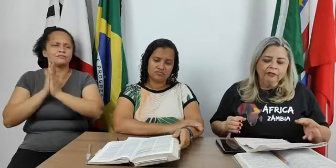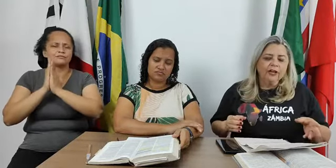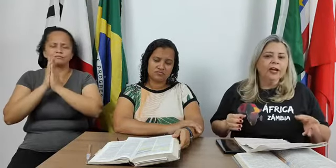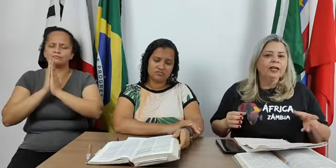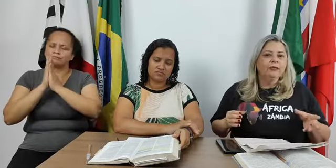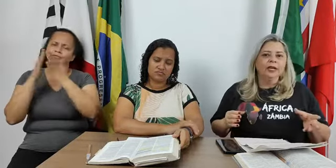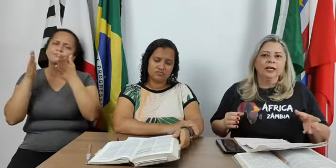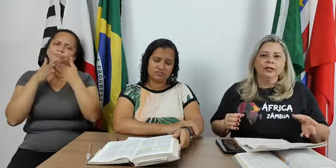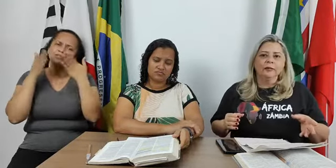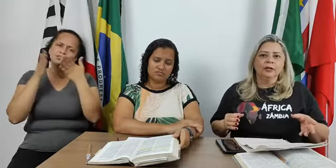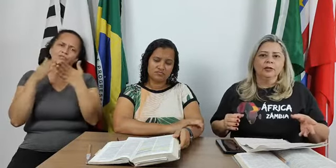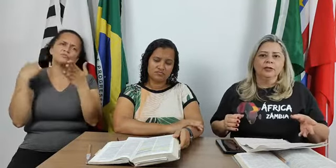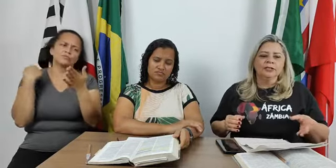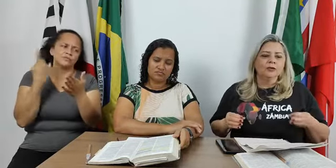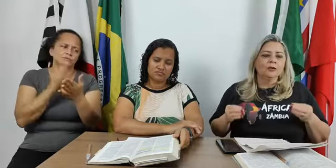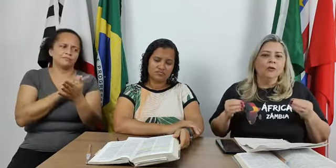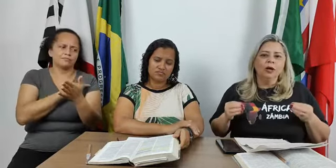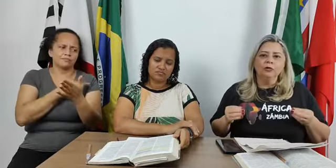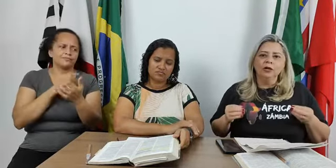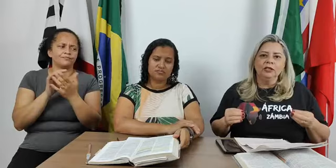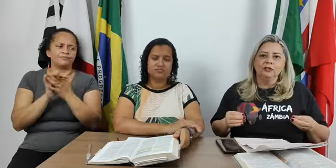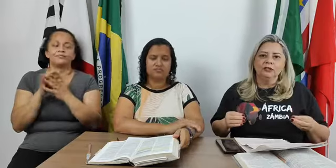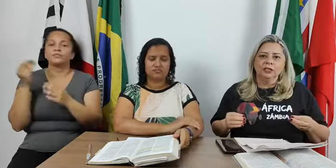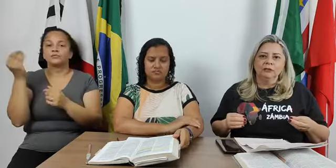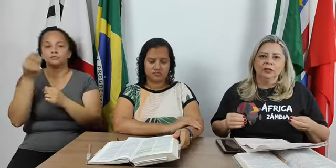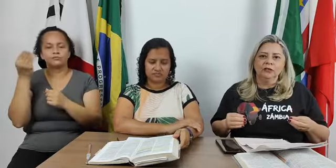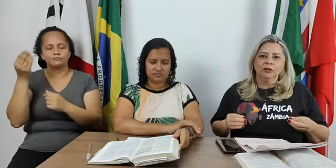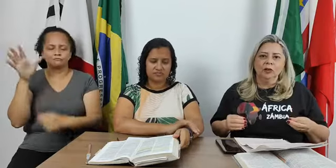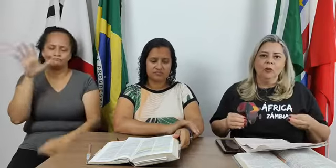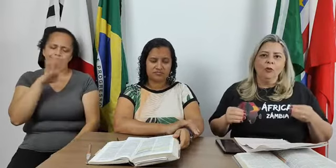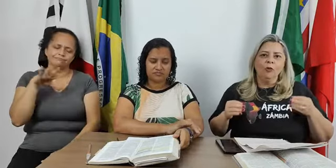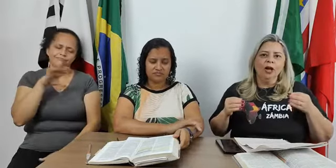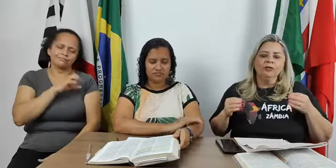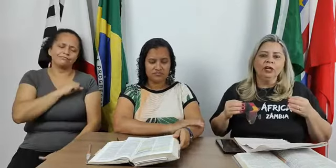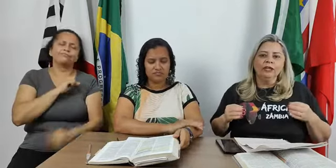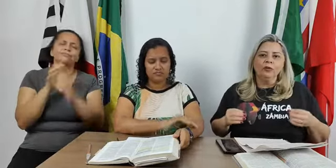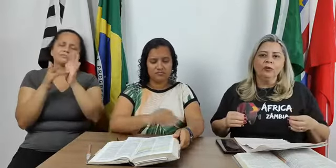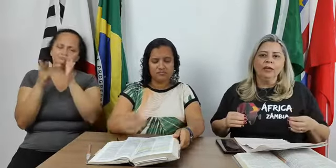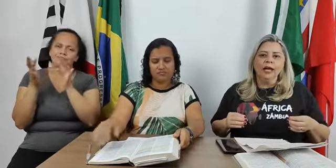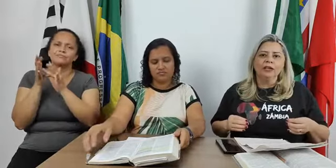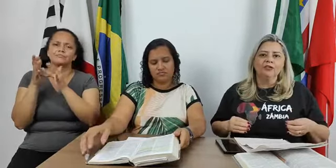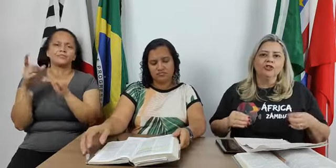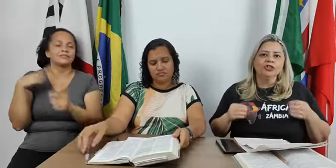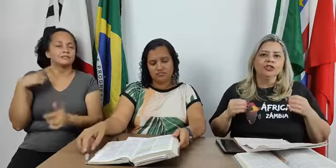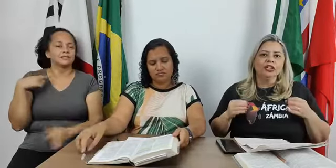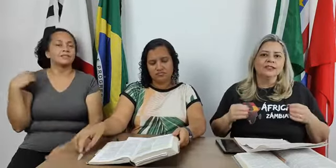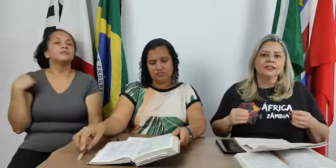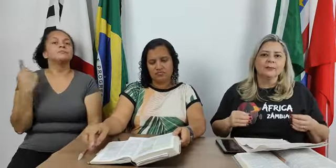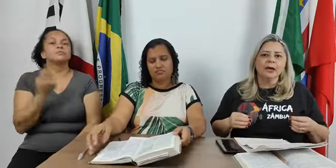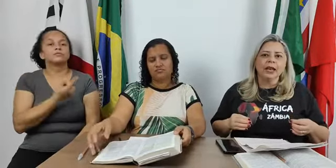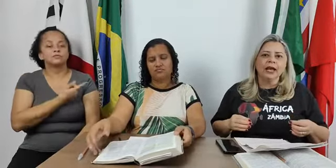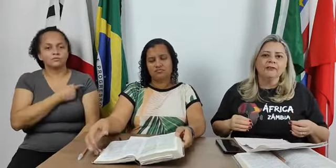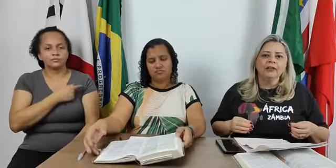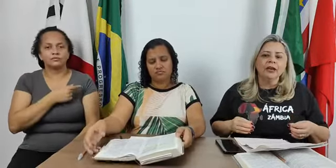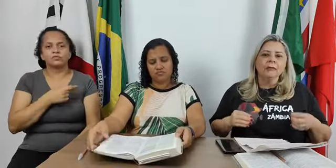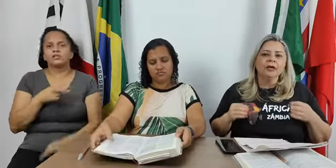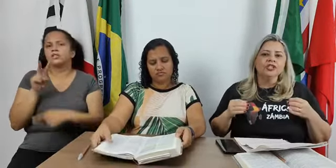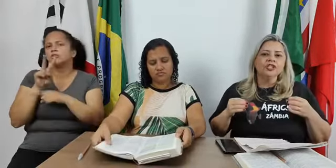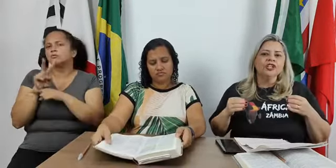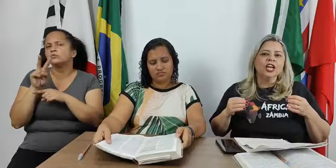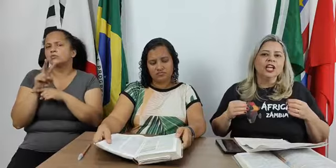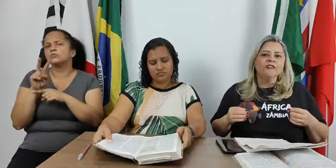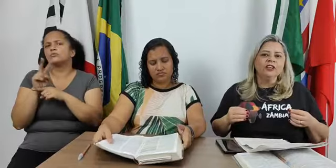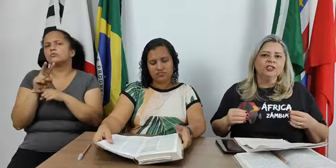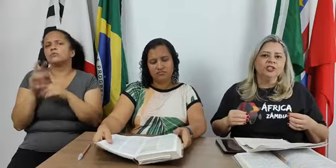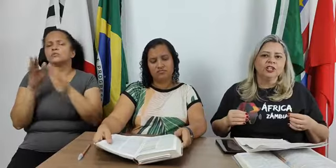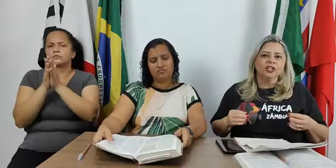Então, fica aí um alerta para nós, o quanto Ele nos ama, o quanto Ele tem cuidado de hoje trazer essa palavra para a